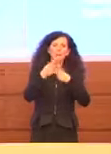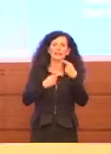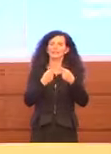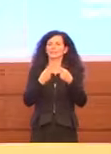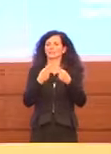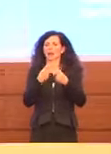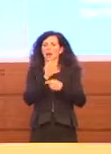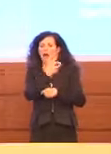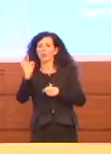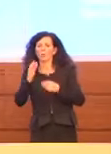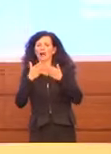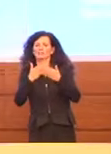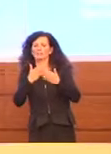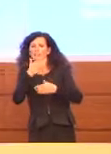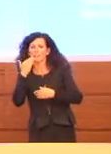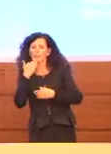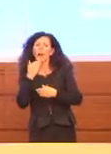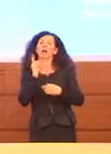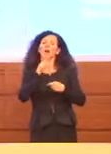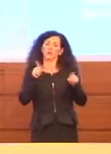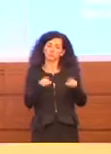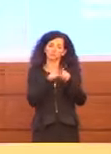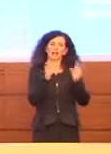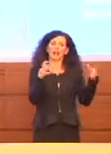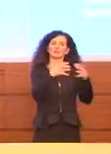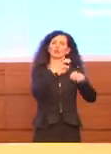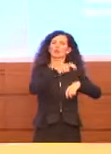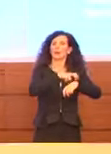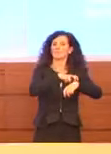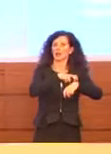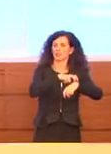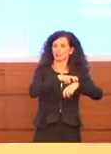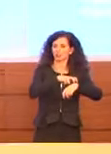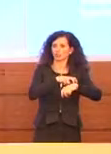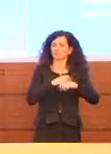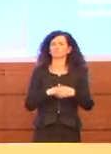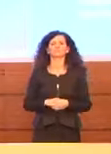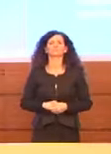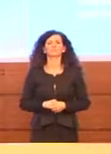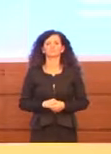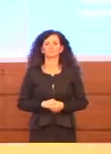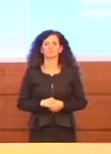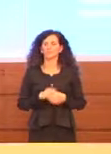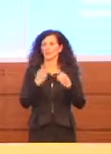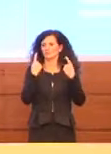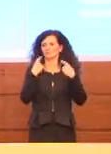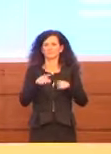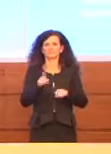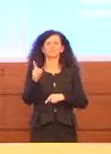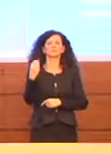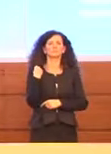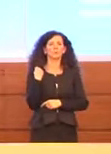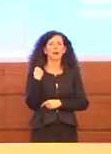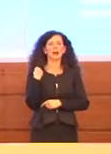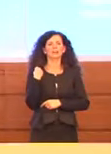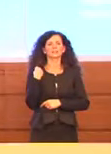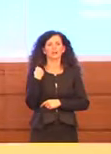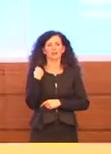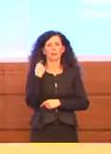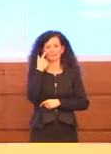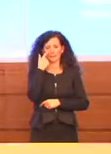state anche l'associazione di categoria dei medici che hanno detto questo beh qui bisogna distinguere quello che riguarda